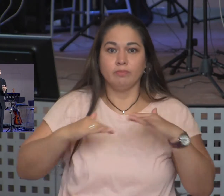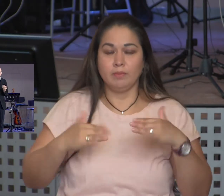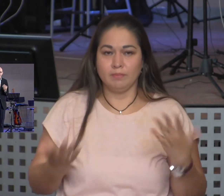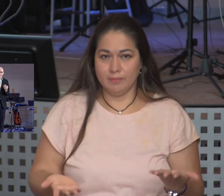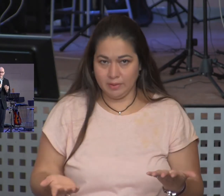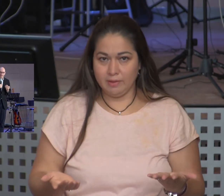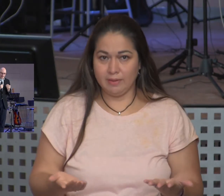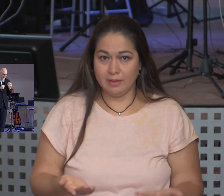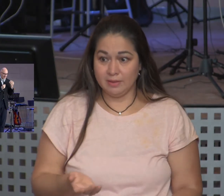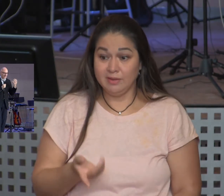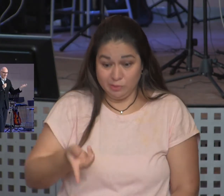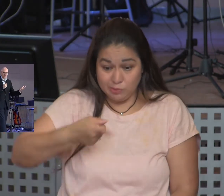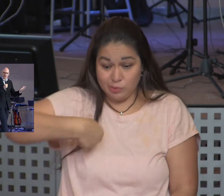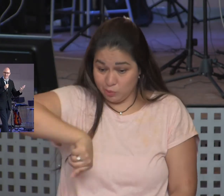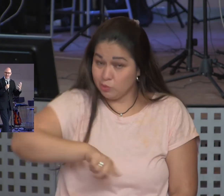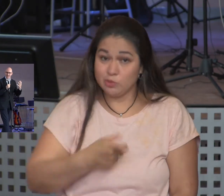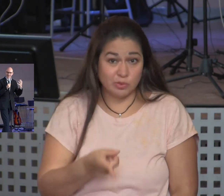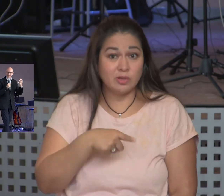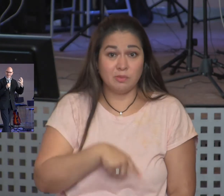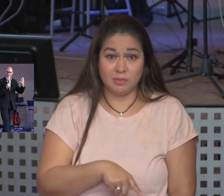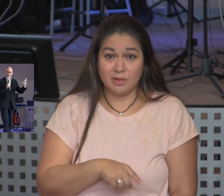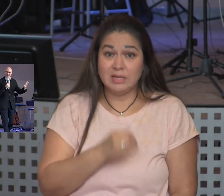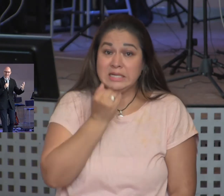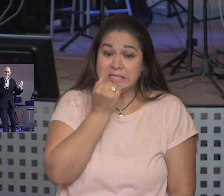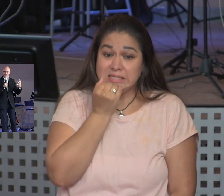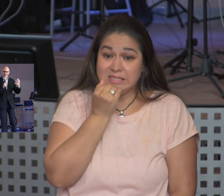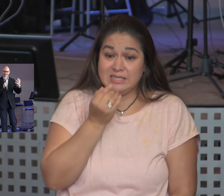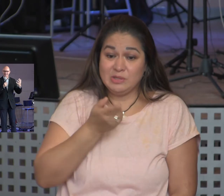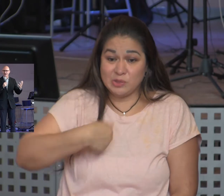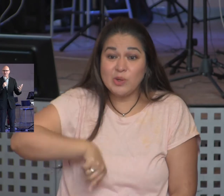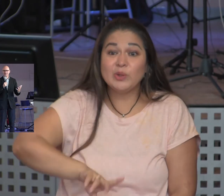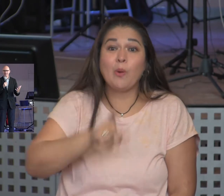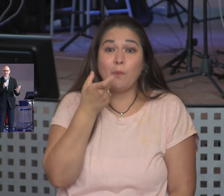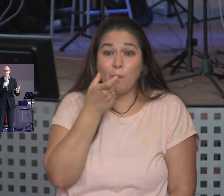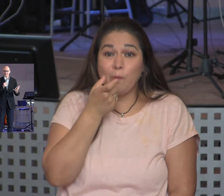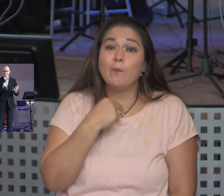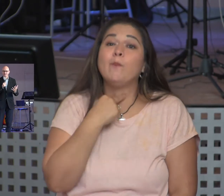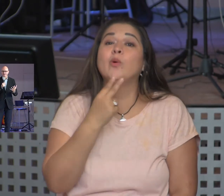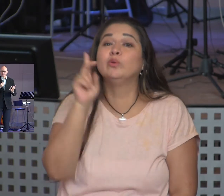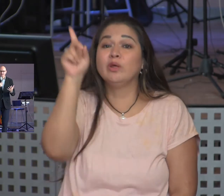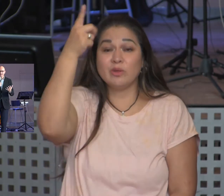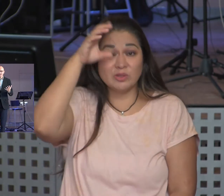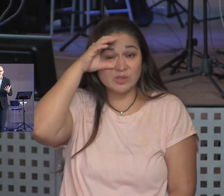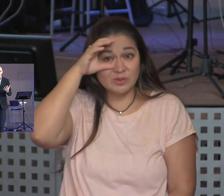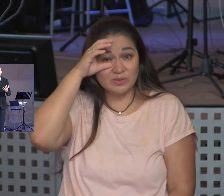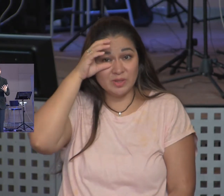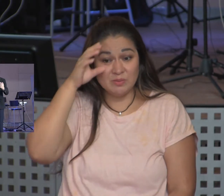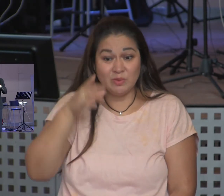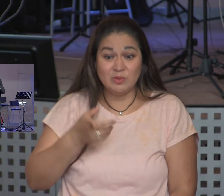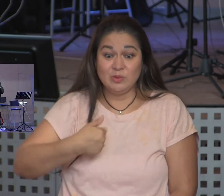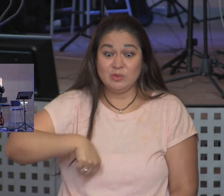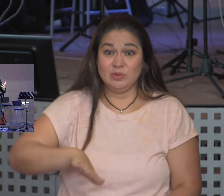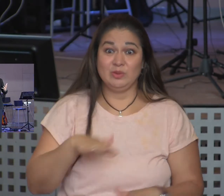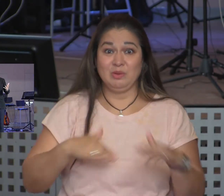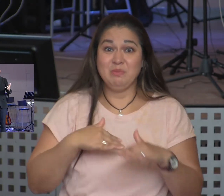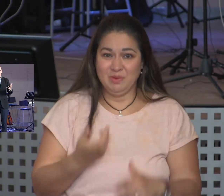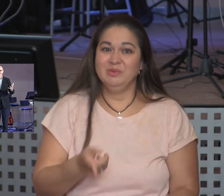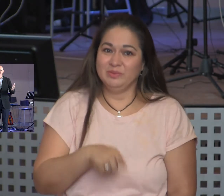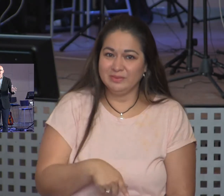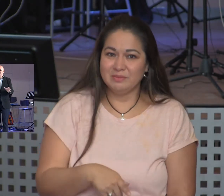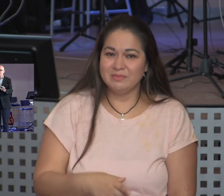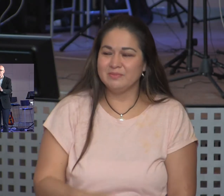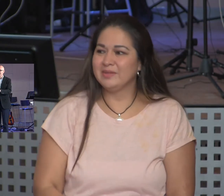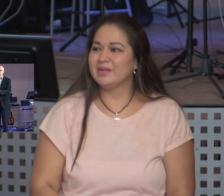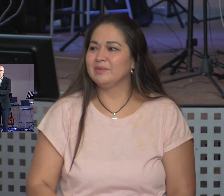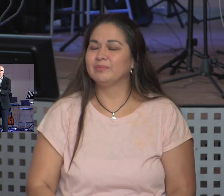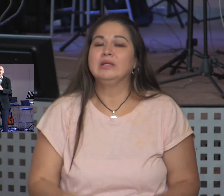Dios se expresa, sale, se manifiesta. Y entonces el pueblo lo que rechaza es